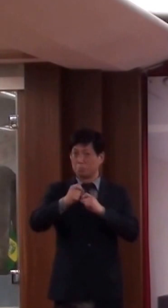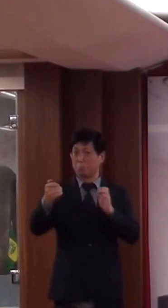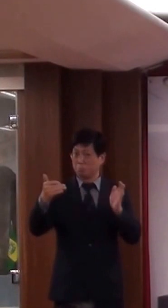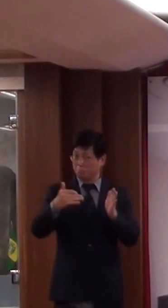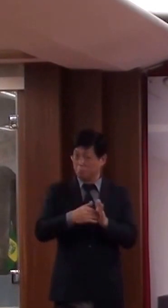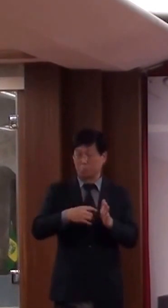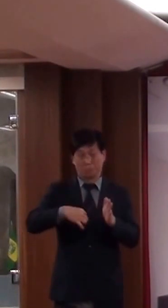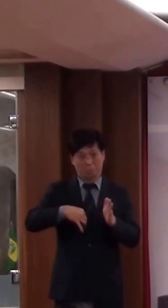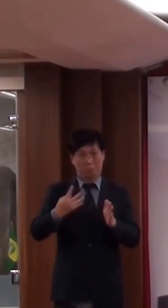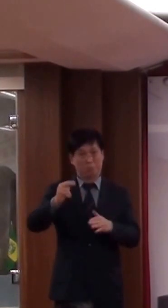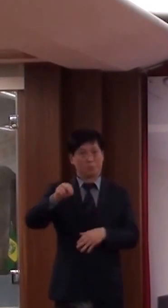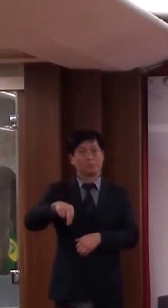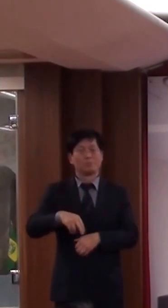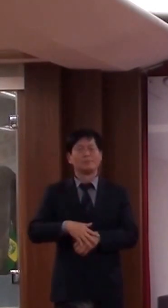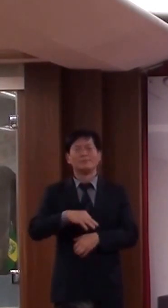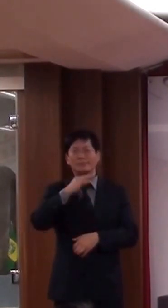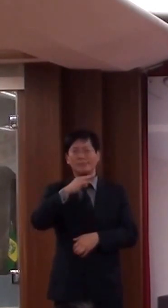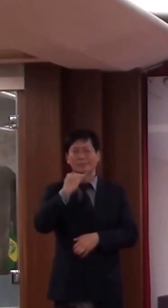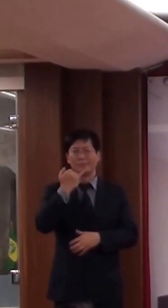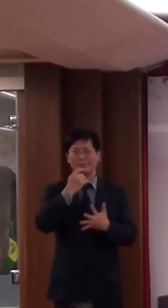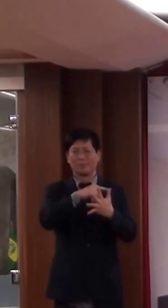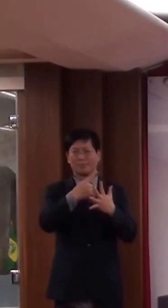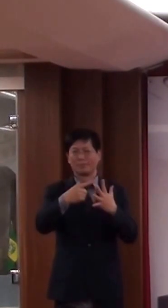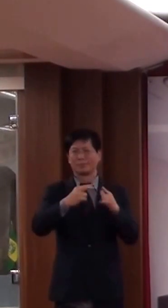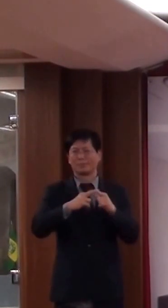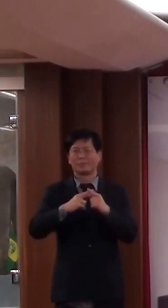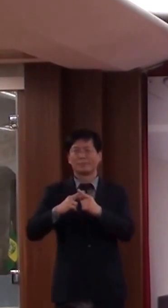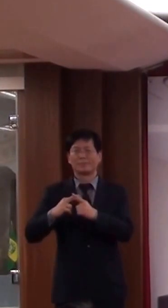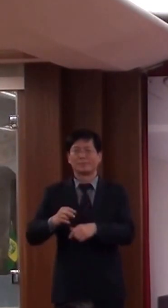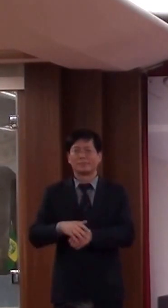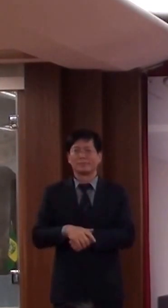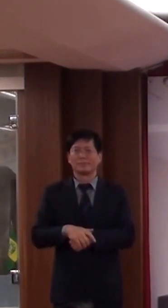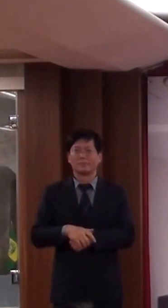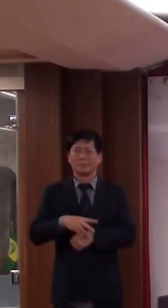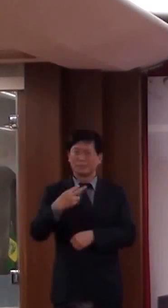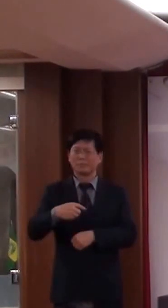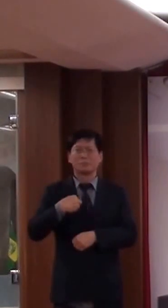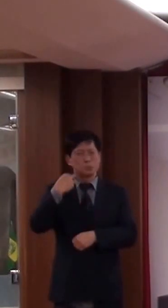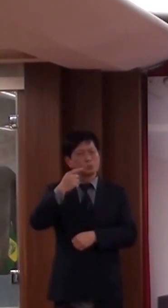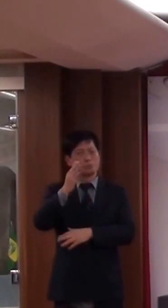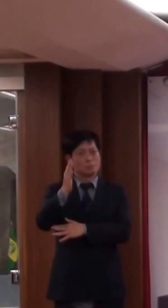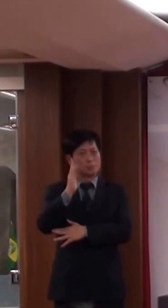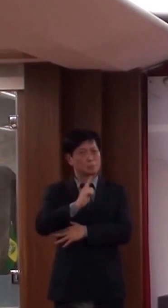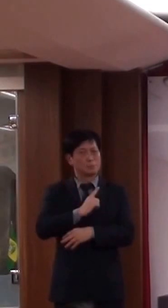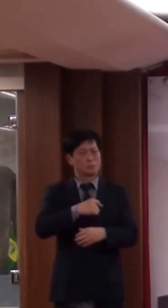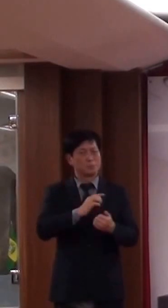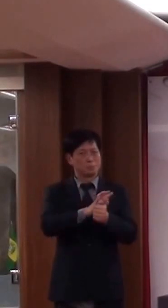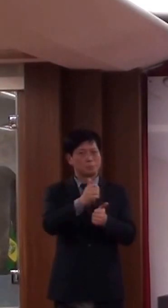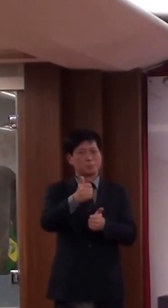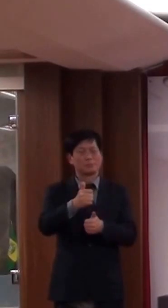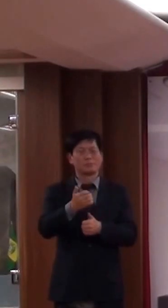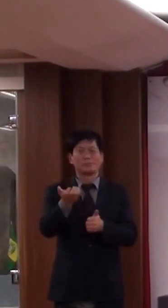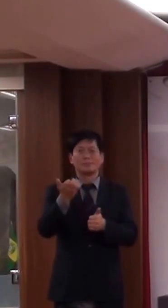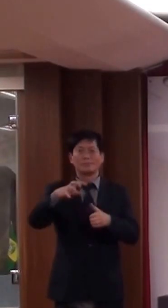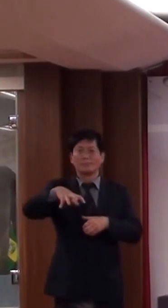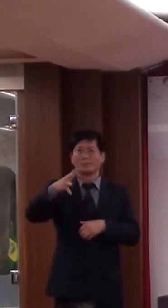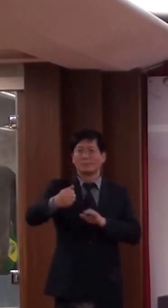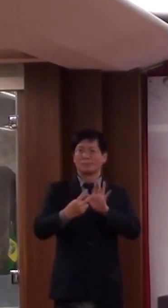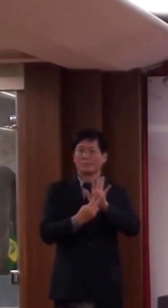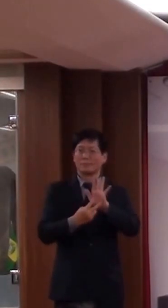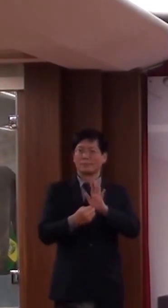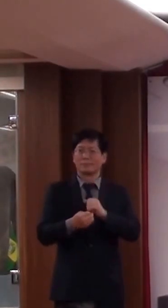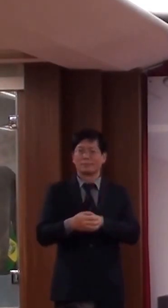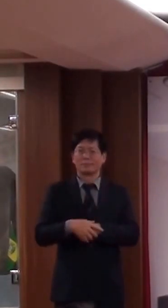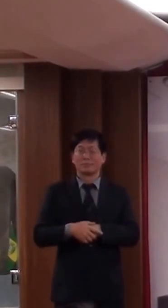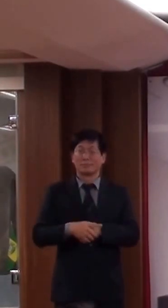醒哎。 对不对？有这么多的方法，待会我们会一一跟大家介绍。 对对对。 而且这个我觉得也算是政府的德政啊。刚刚我们这个处长说了，